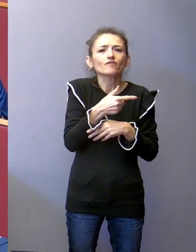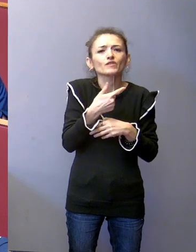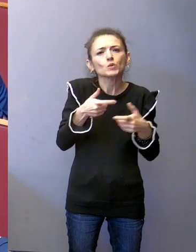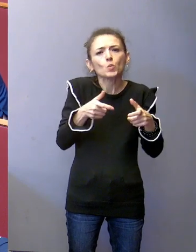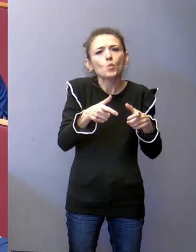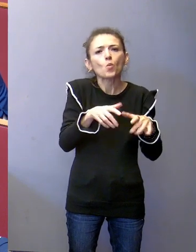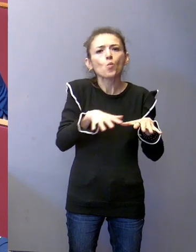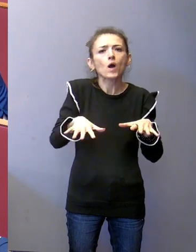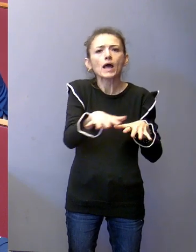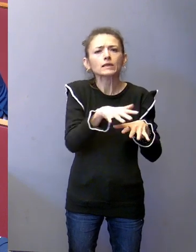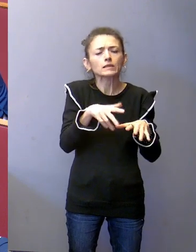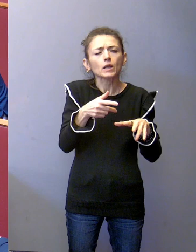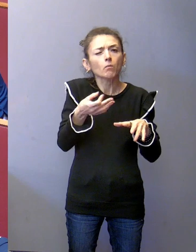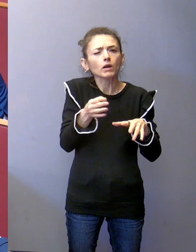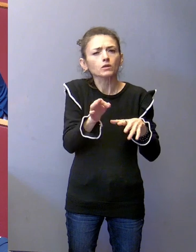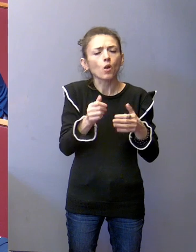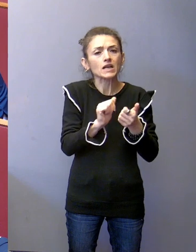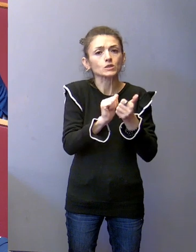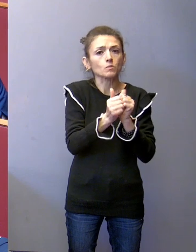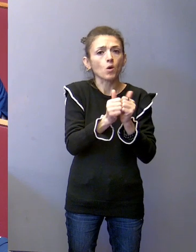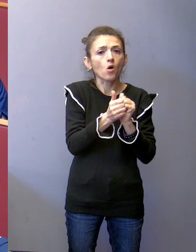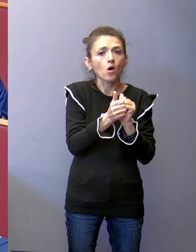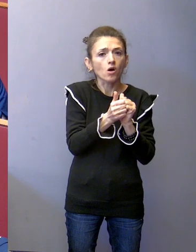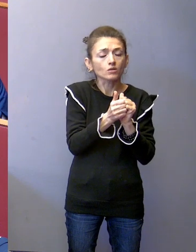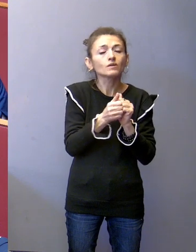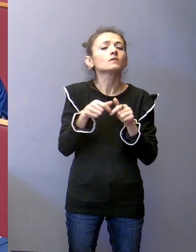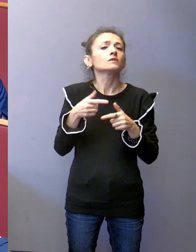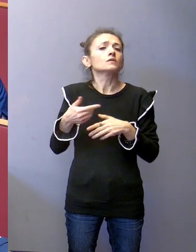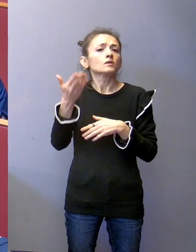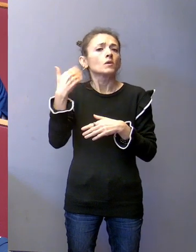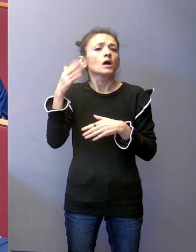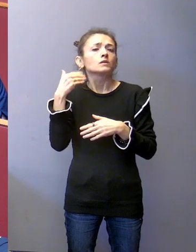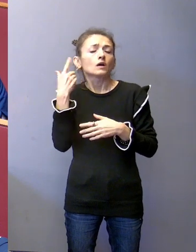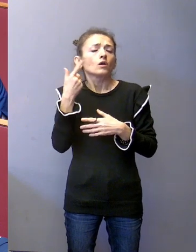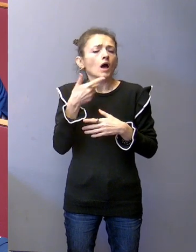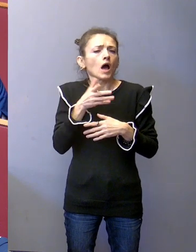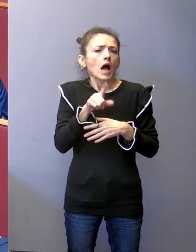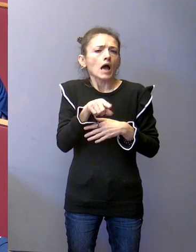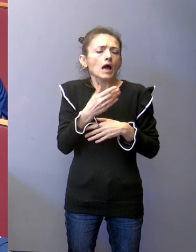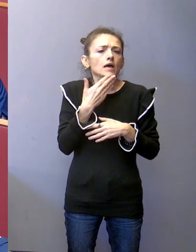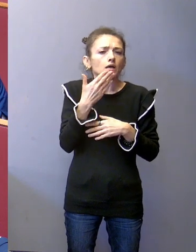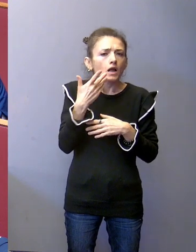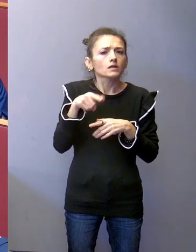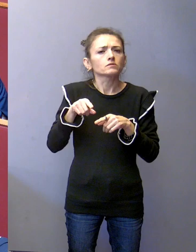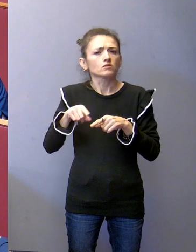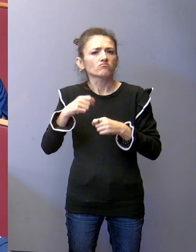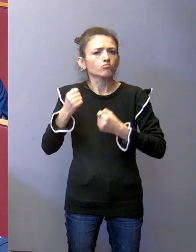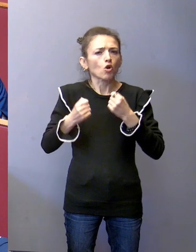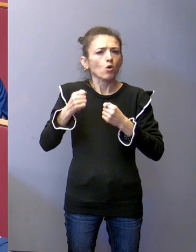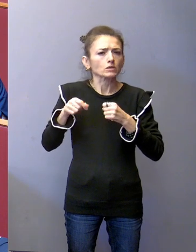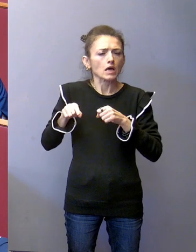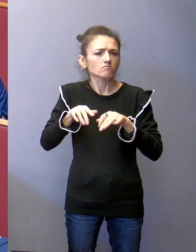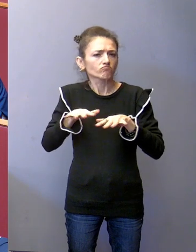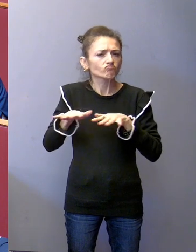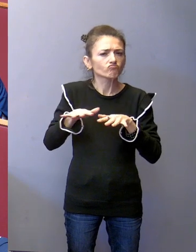dopo aver accantonato la possibilità che quell'area Grazie anche alla mobilitazione dei cittadini e